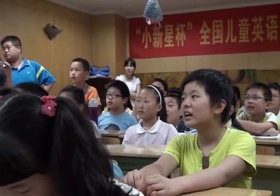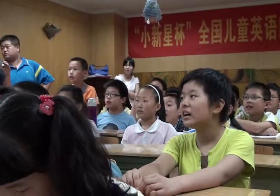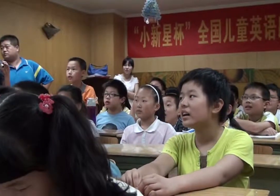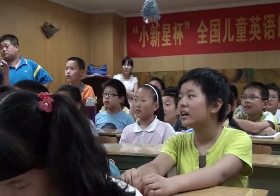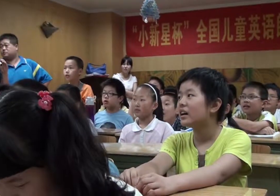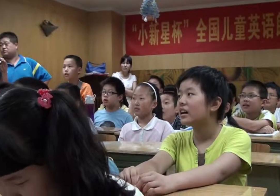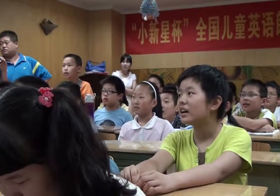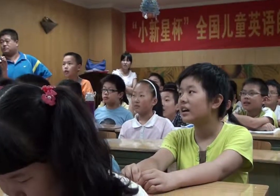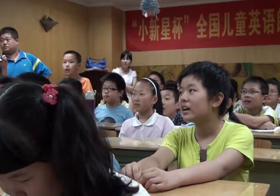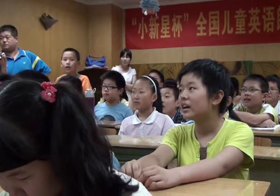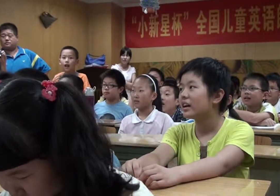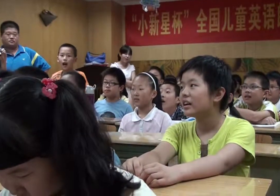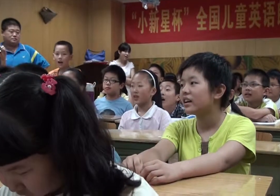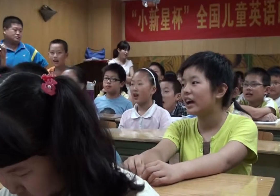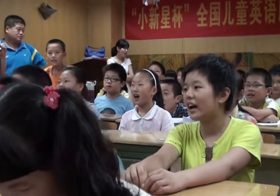Hello, Slovenia.